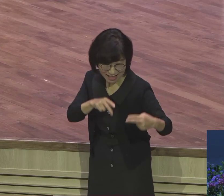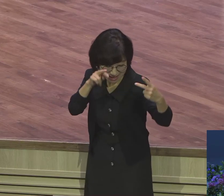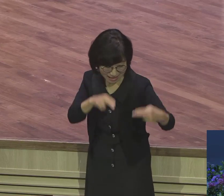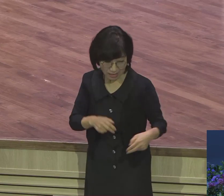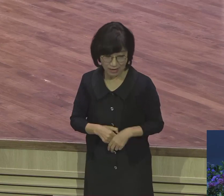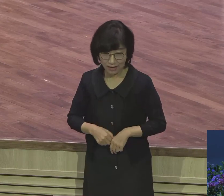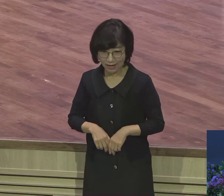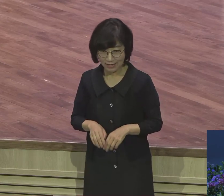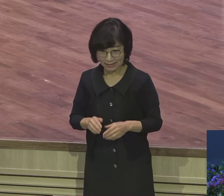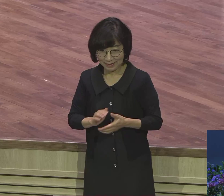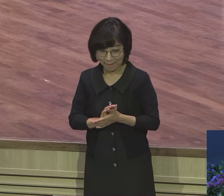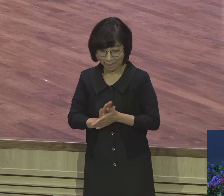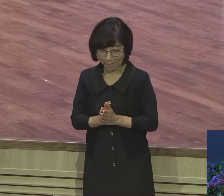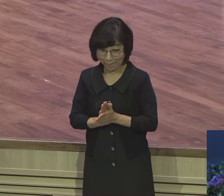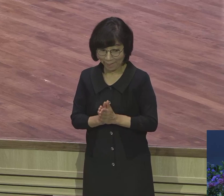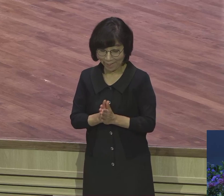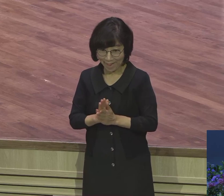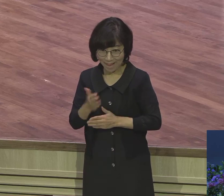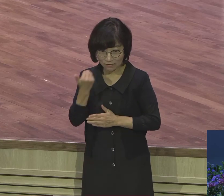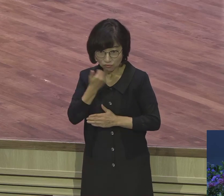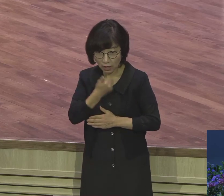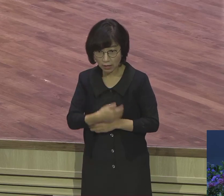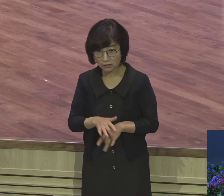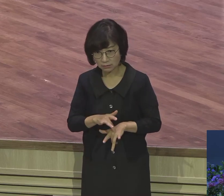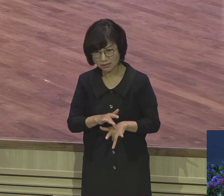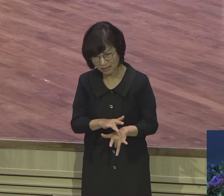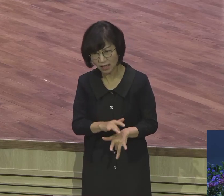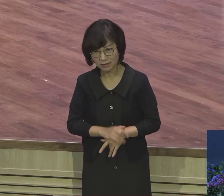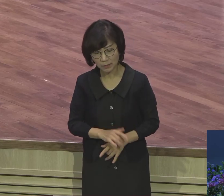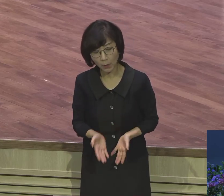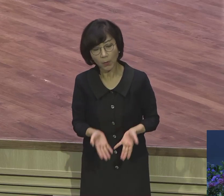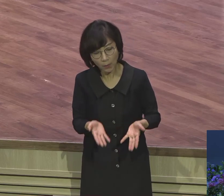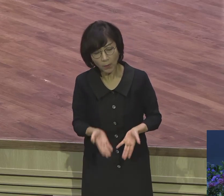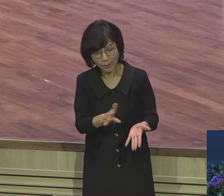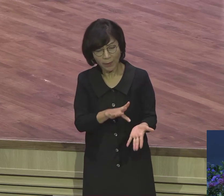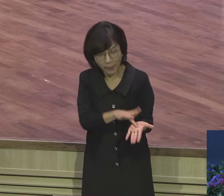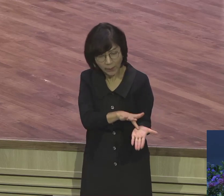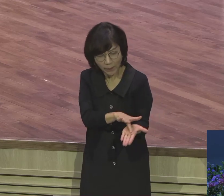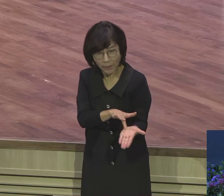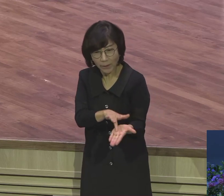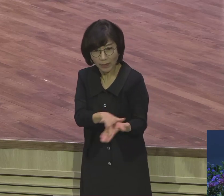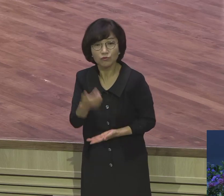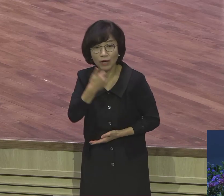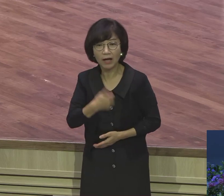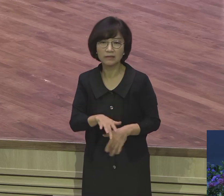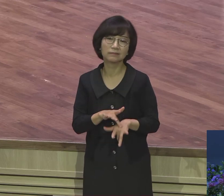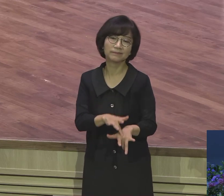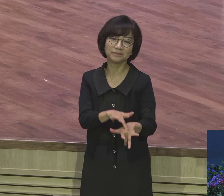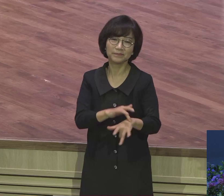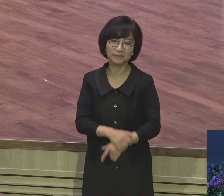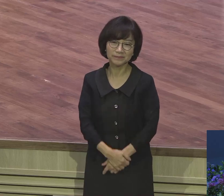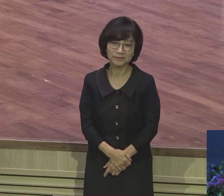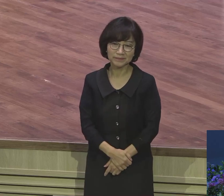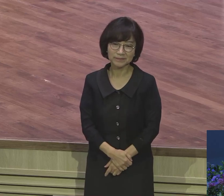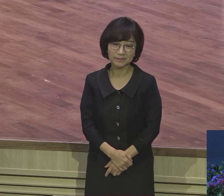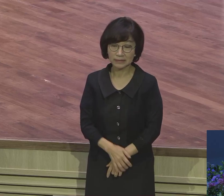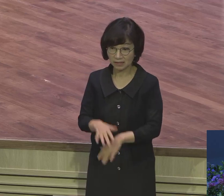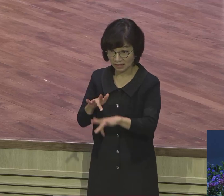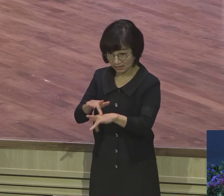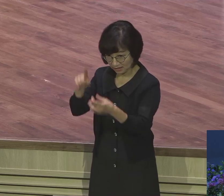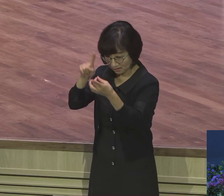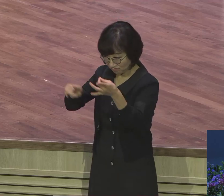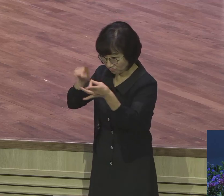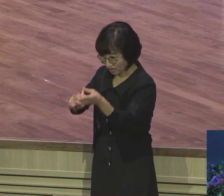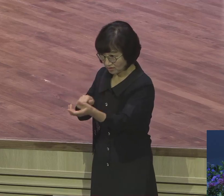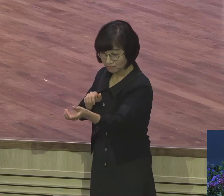만들어가지고 그냥 막 교회를 풍지박삼 만드는 사단이 교회만 공격해요. 절가는 왜 공격 안 합니까? 할 필요